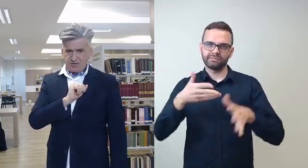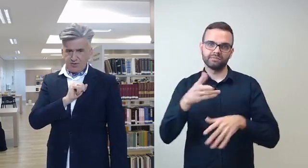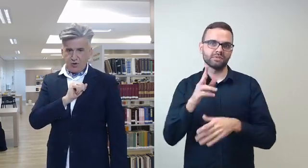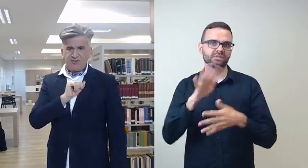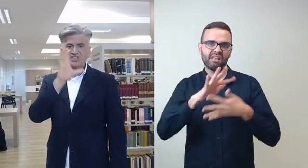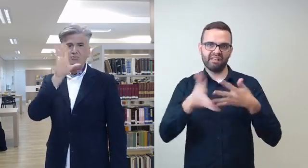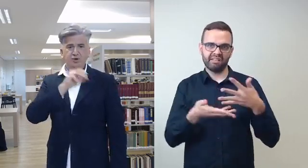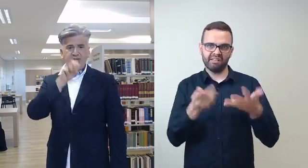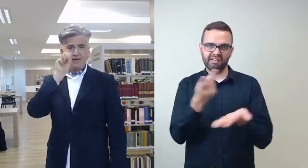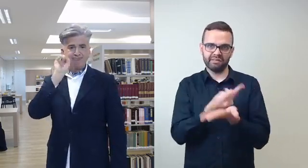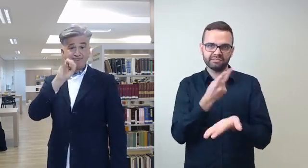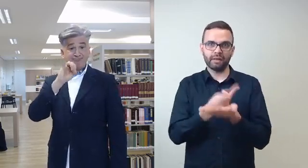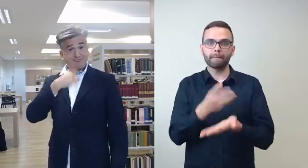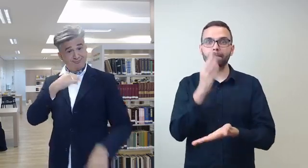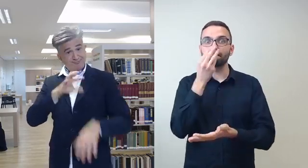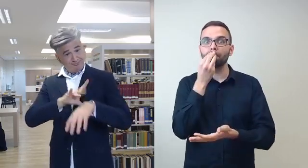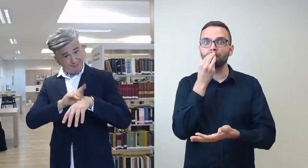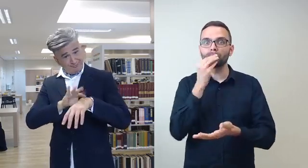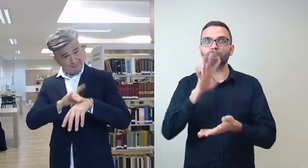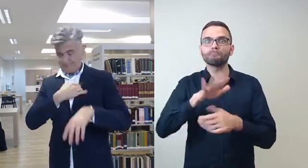foi. Ou fecha a boca, né?